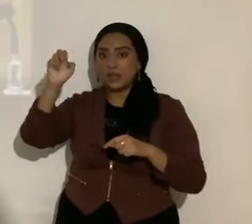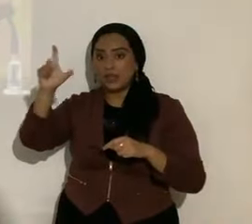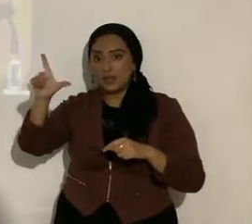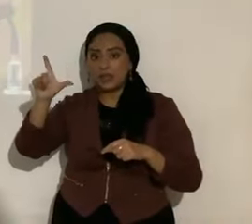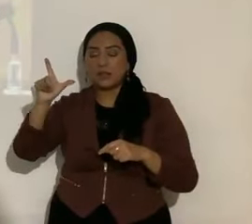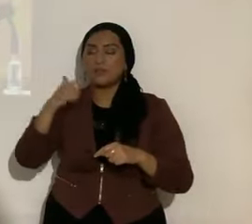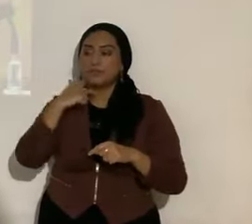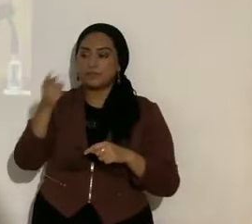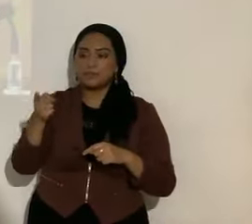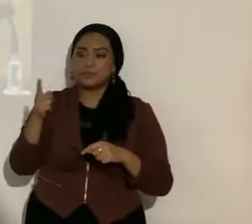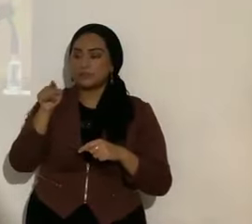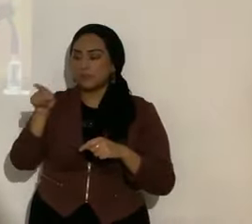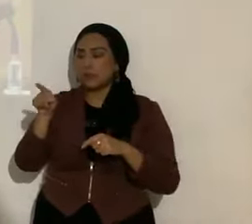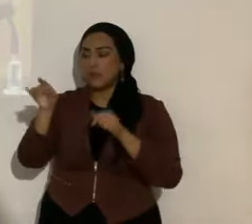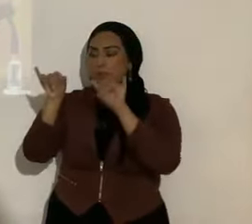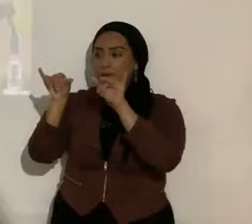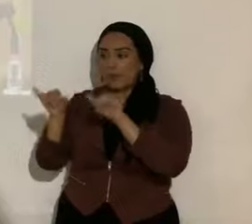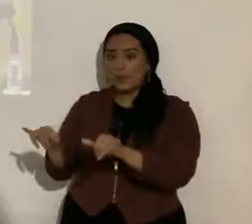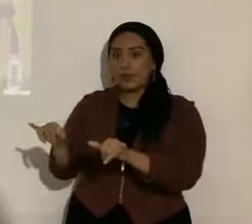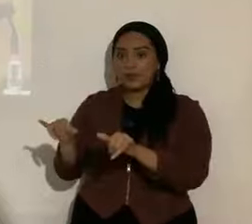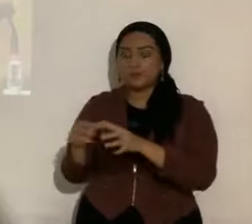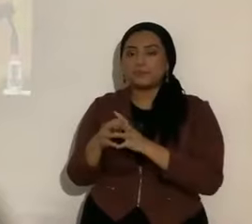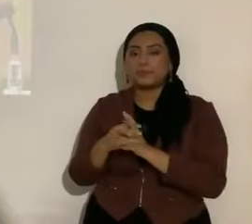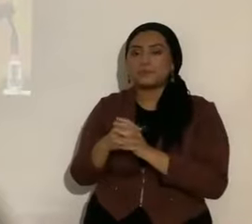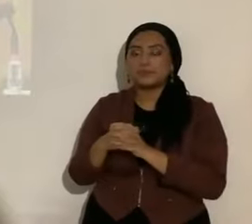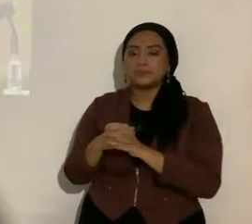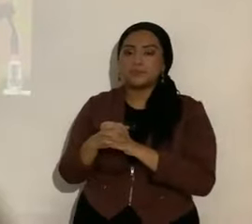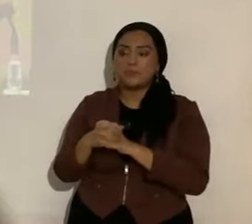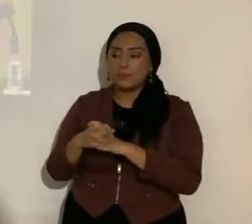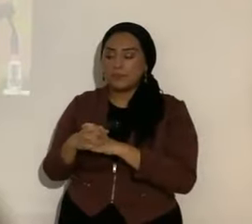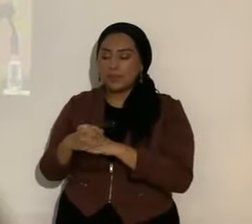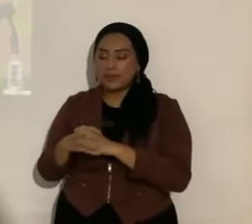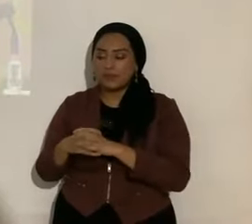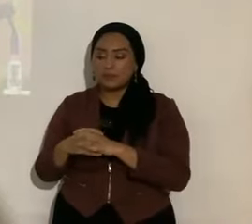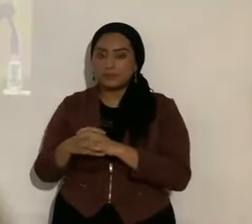Eliseo: quédate, sí,